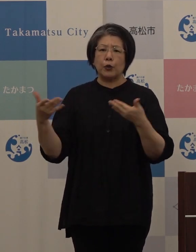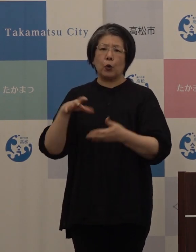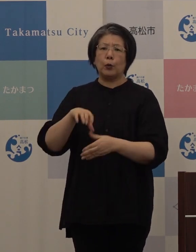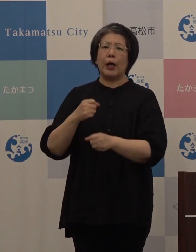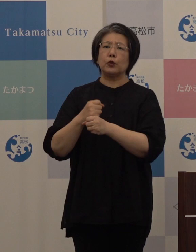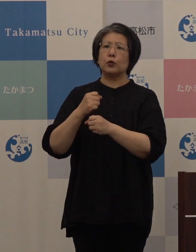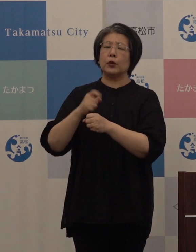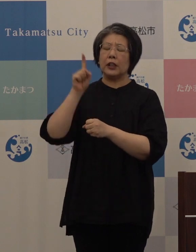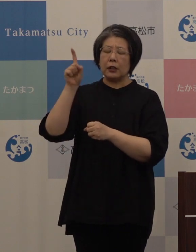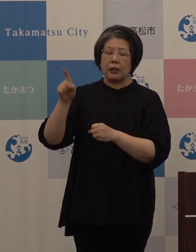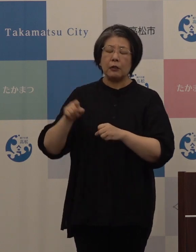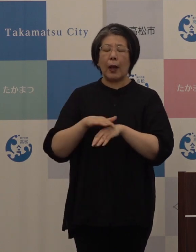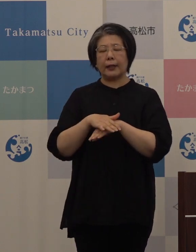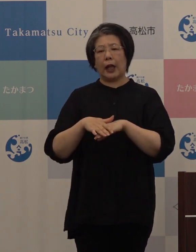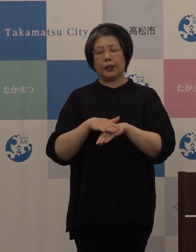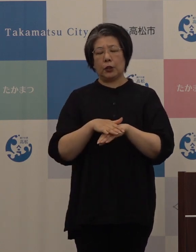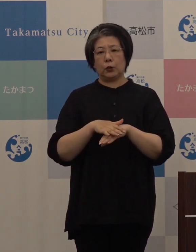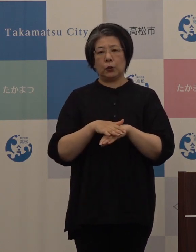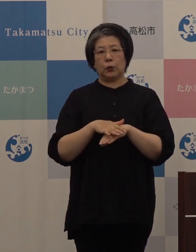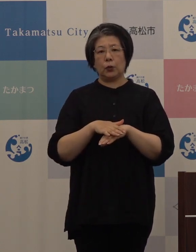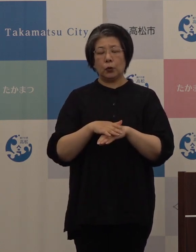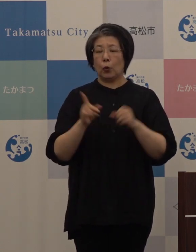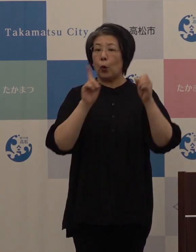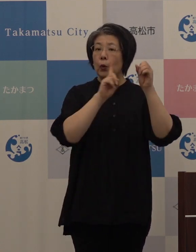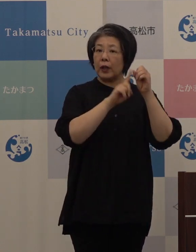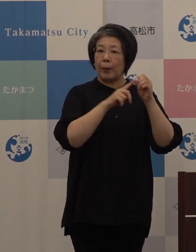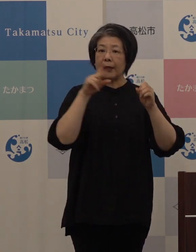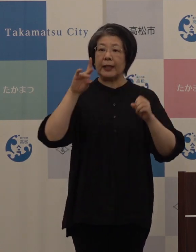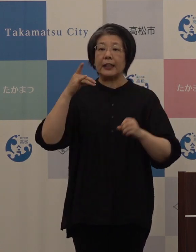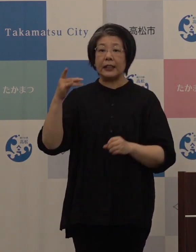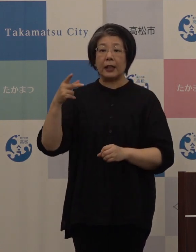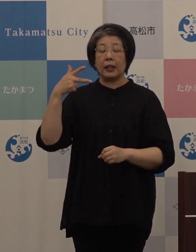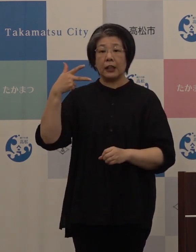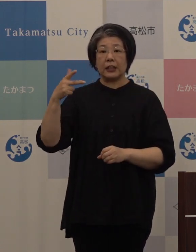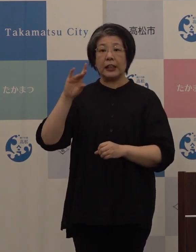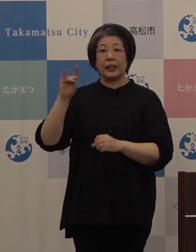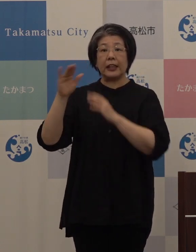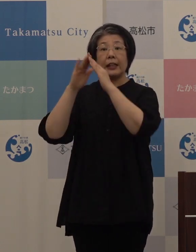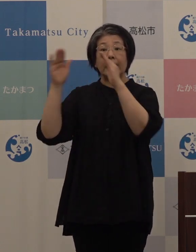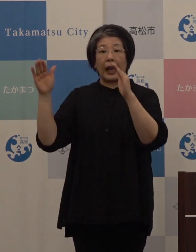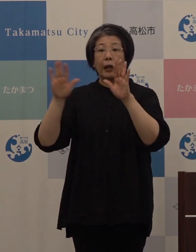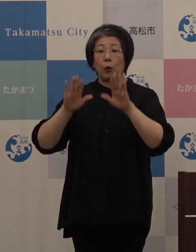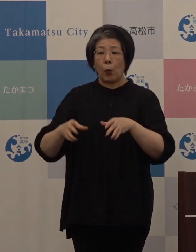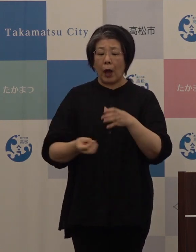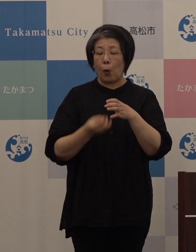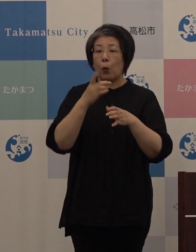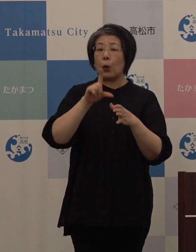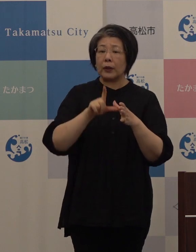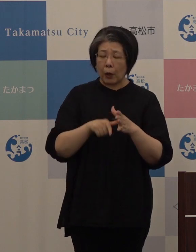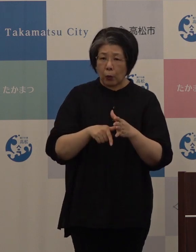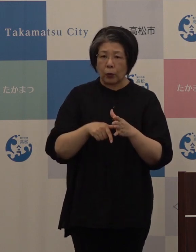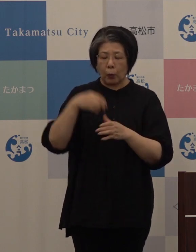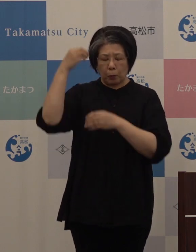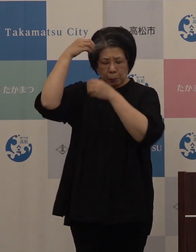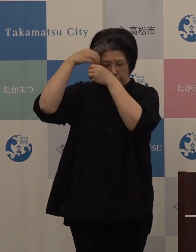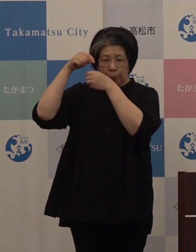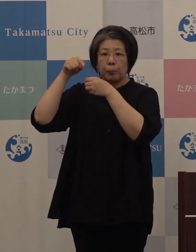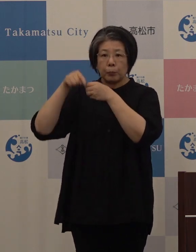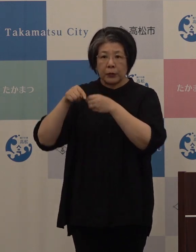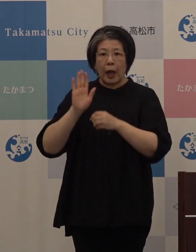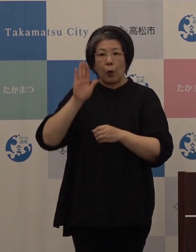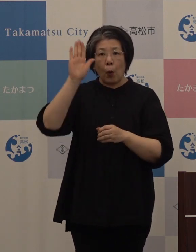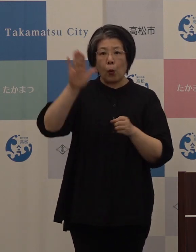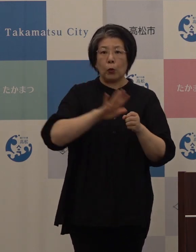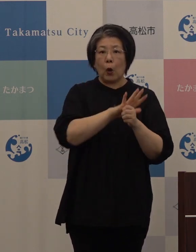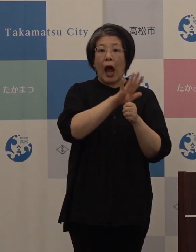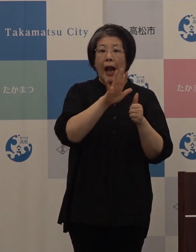ふうに思っておるところでございまして、まあ、そのために市議会としてこれを今回の教訓として、まあ、何らかのハラスメント対策というもの